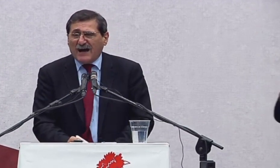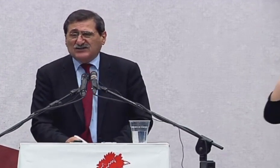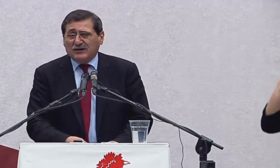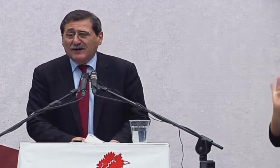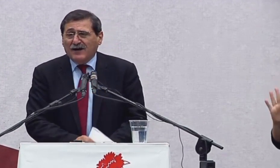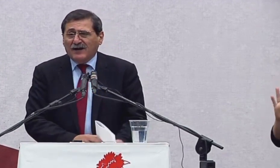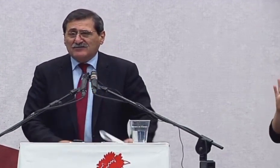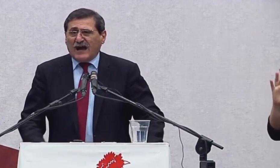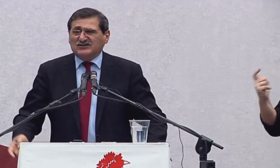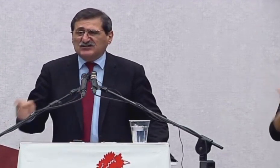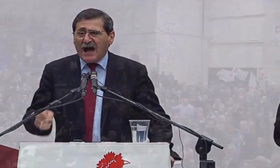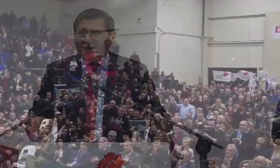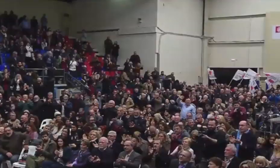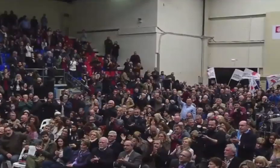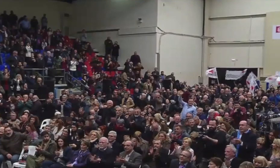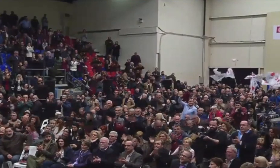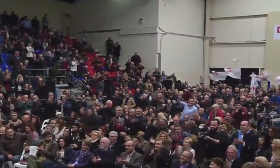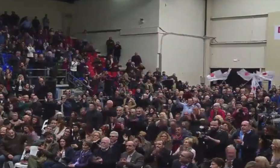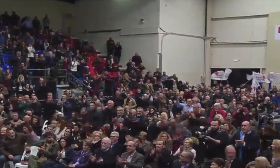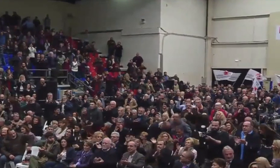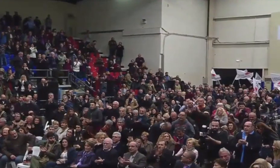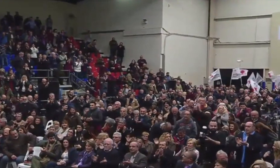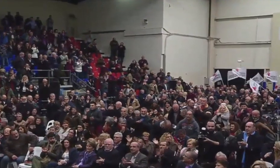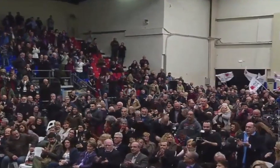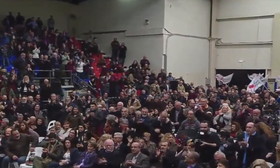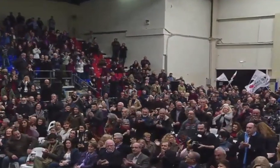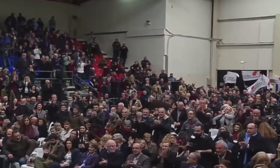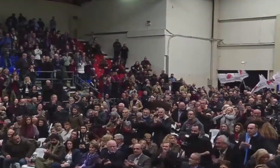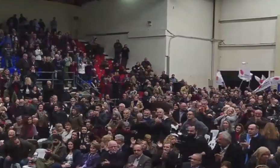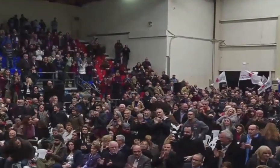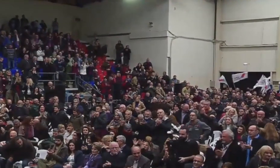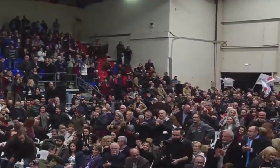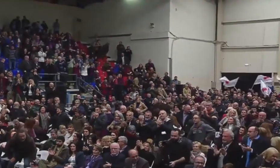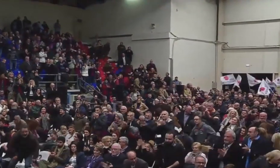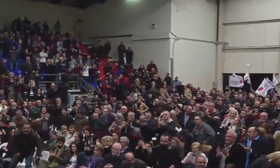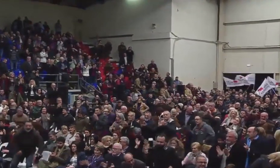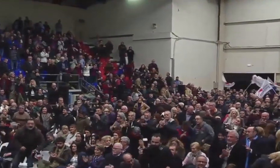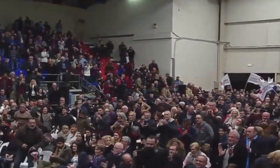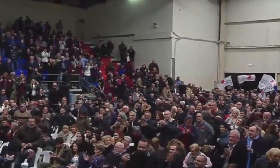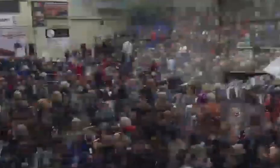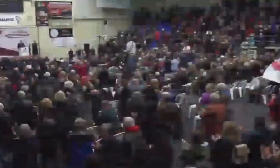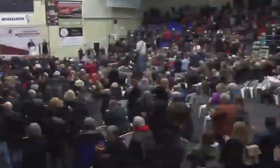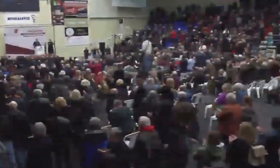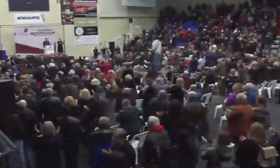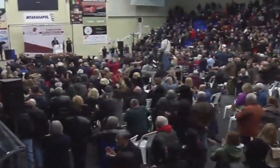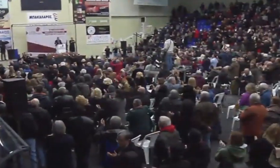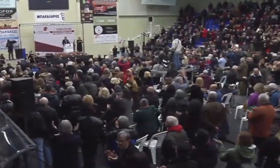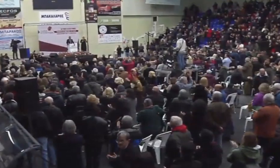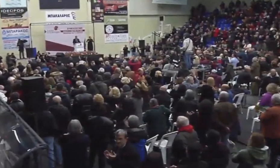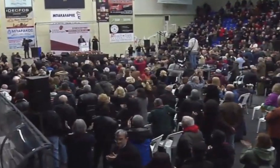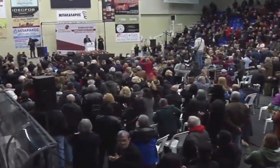μας διασπάσει. Τα ζυζάνια που θέλουν να φέρουν τη διχόνοια δεν θα το καταφέρουν.